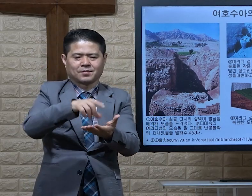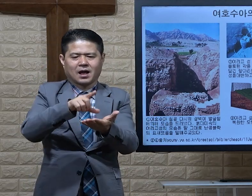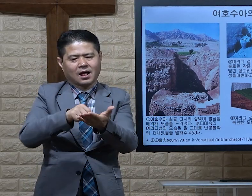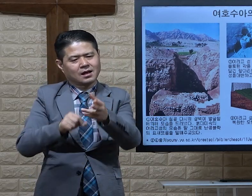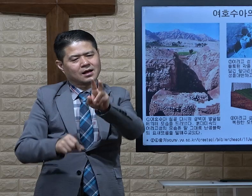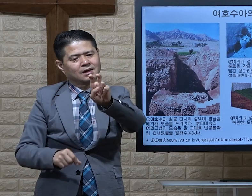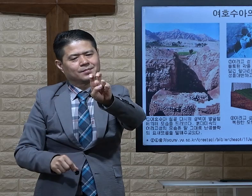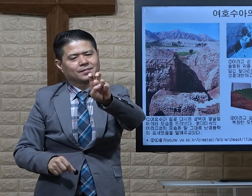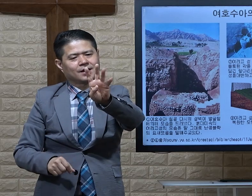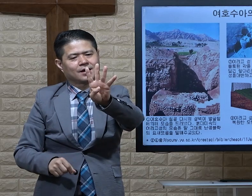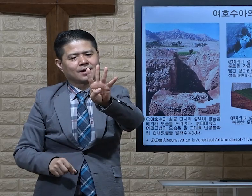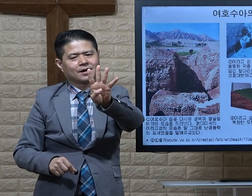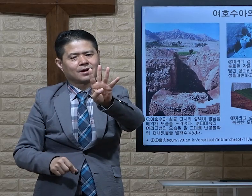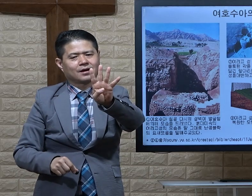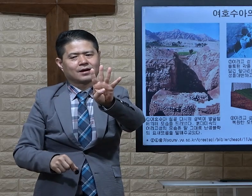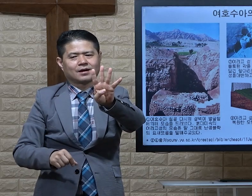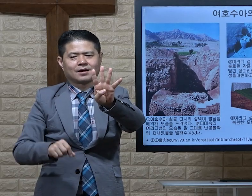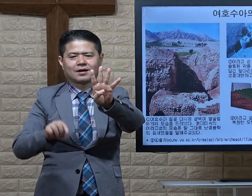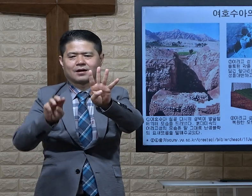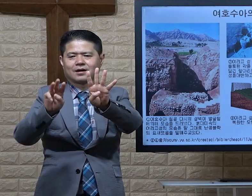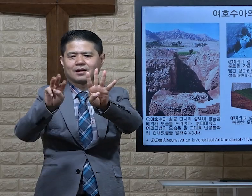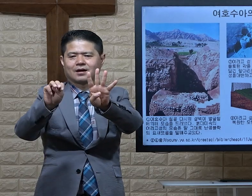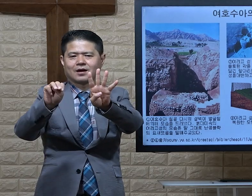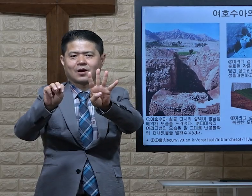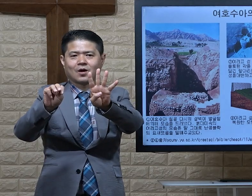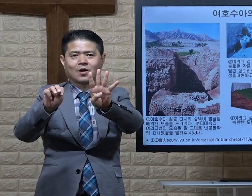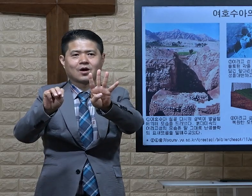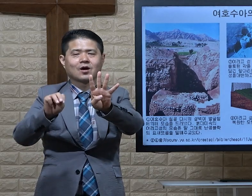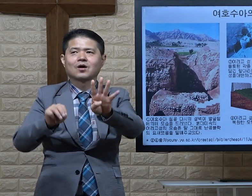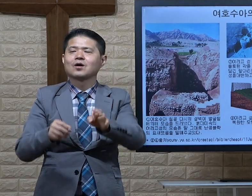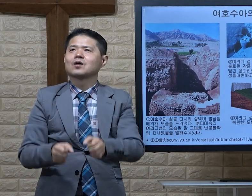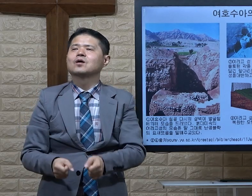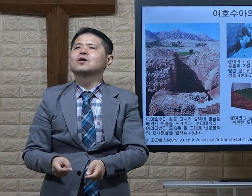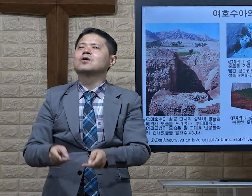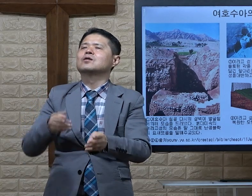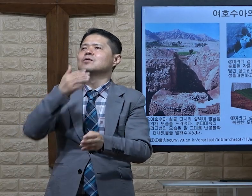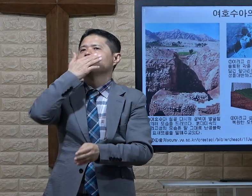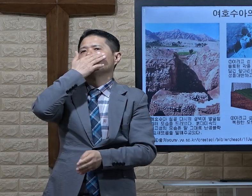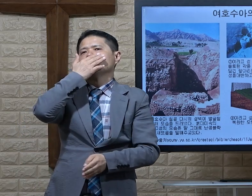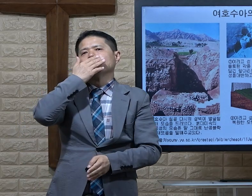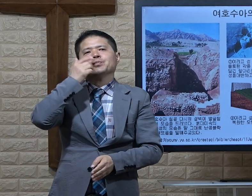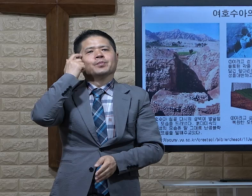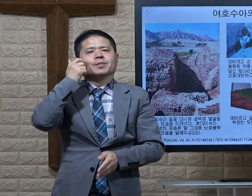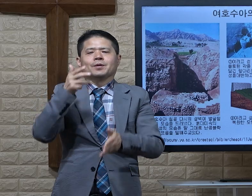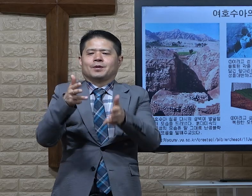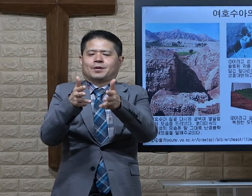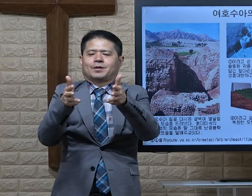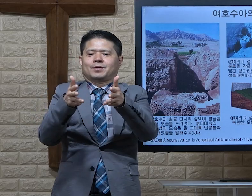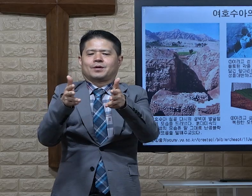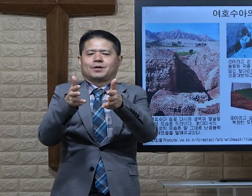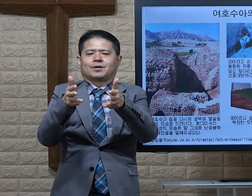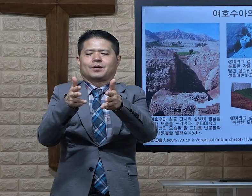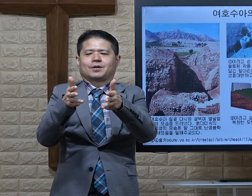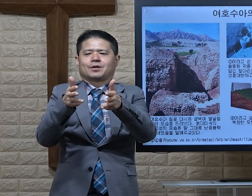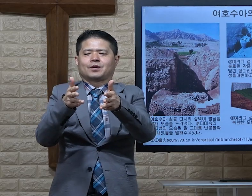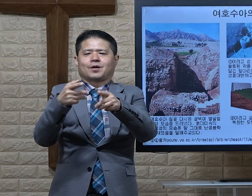약 24m 정도 되는 성읍이 이렇게 쉽게 무너진 것입니다. 한